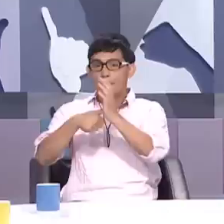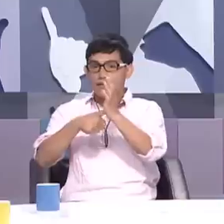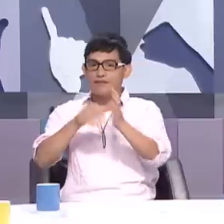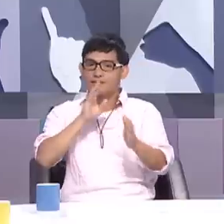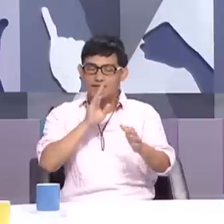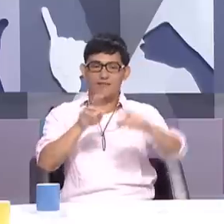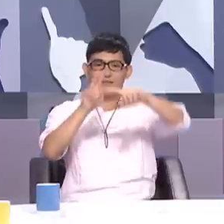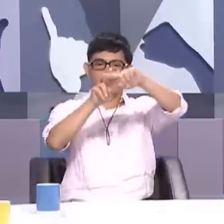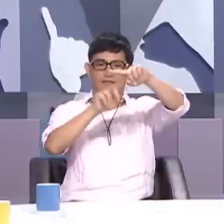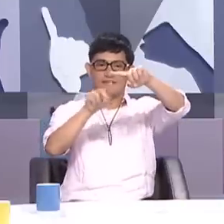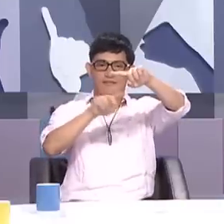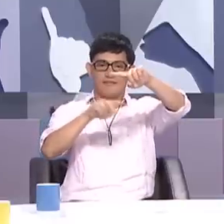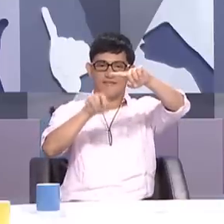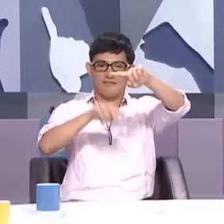是尹